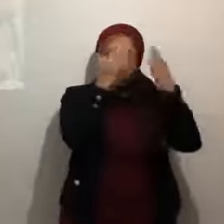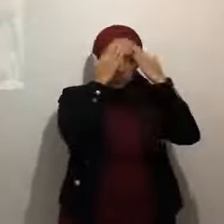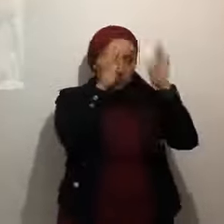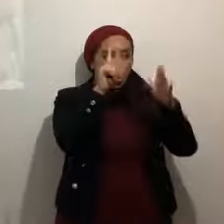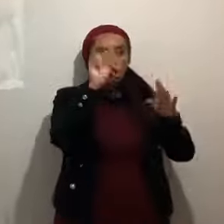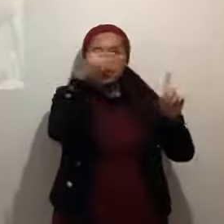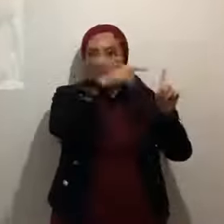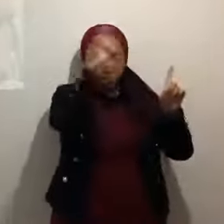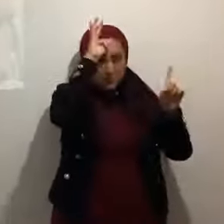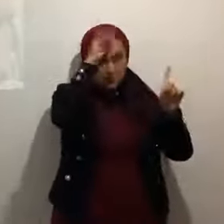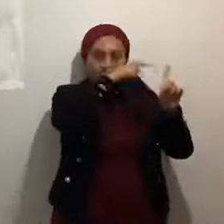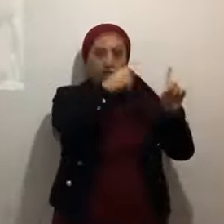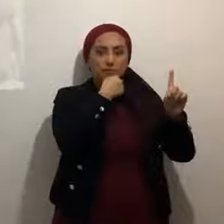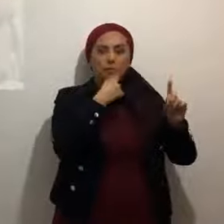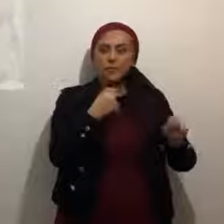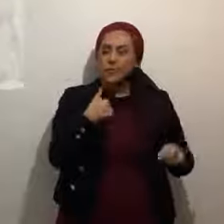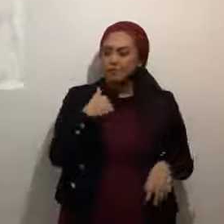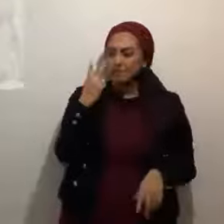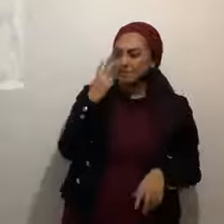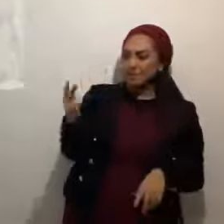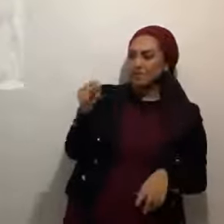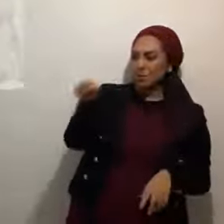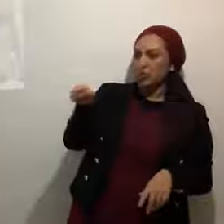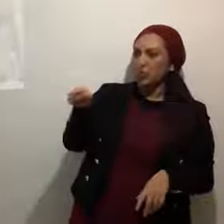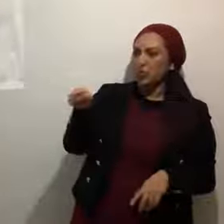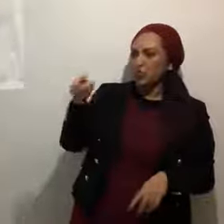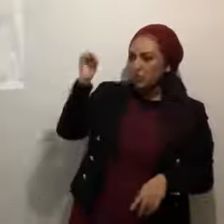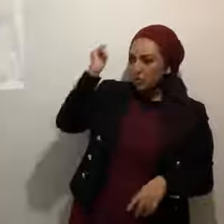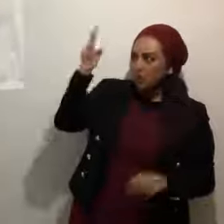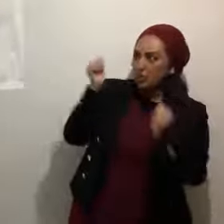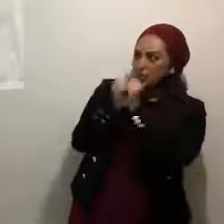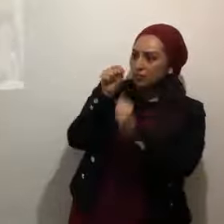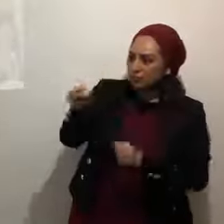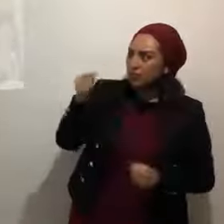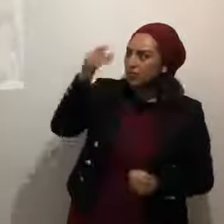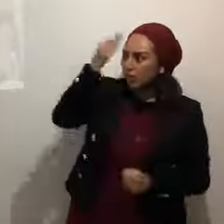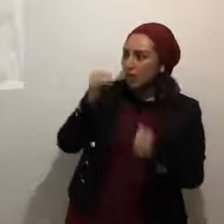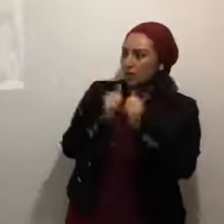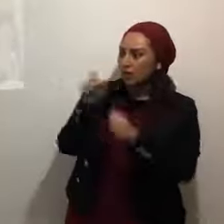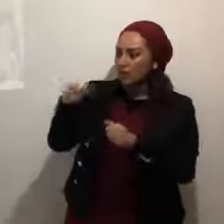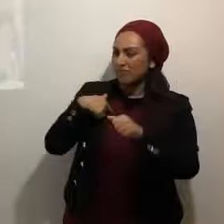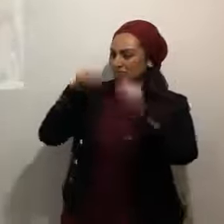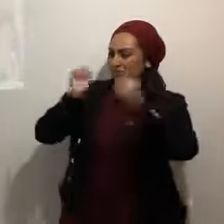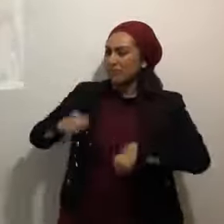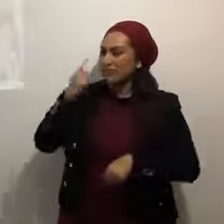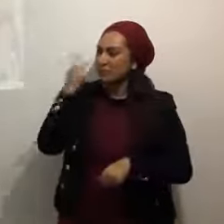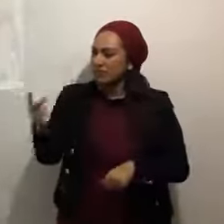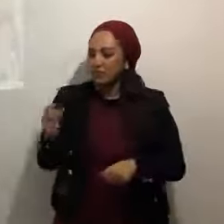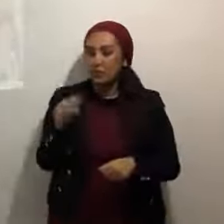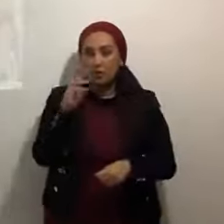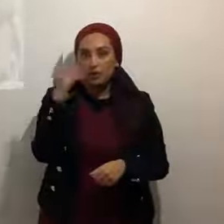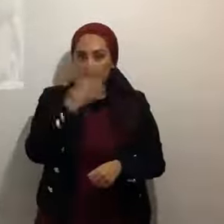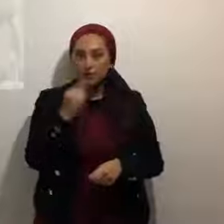dice: Yo sé que Yahweh está contigo. ¿Te lo han dicho? Qué bueno, bendito el Abacados, ¿verdad? Yahweh